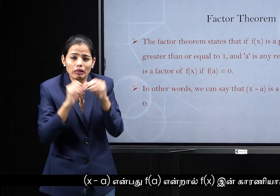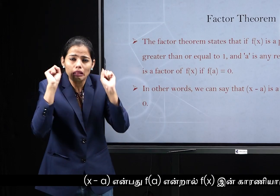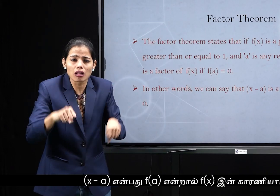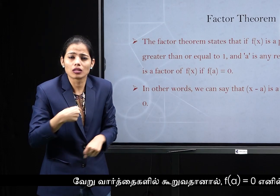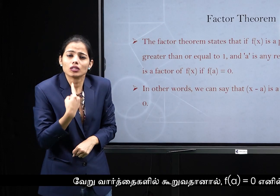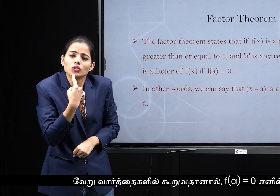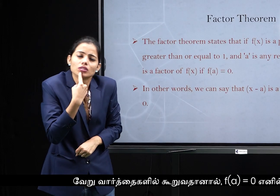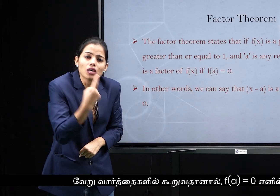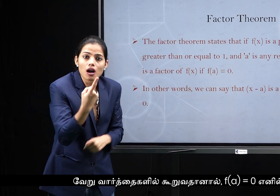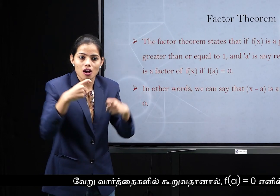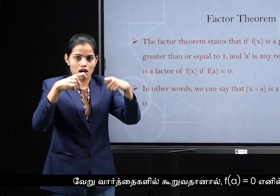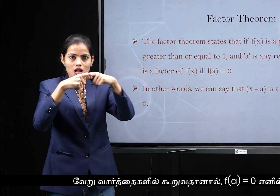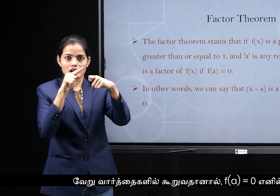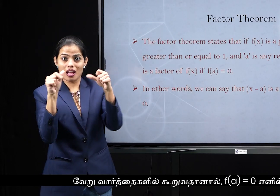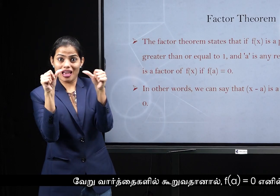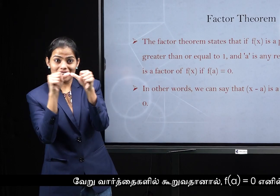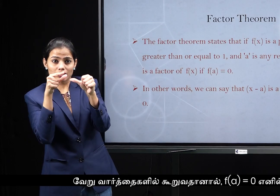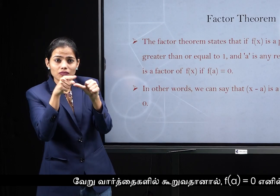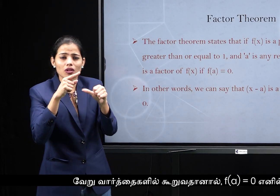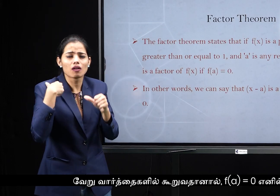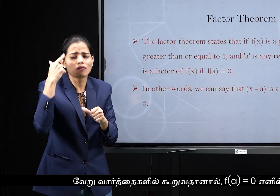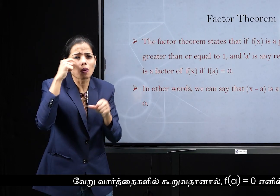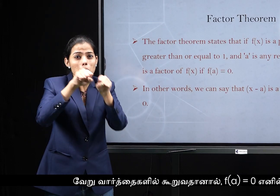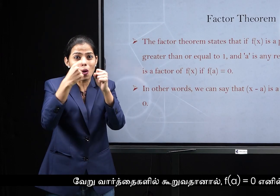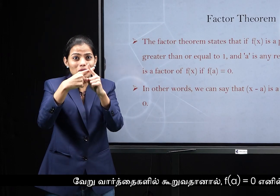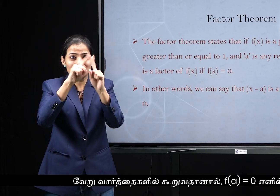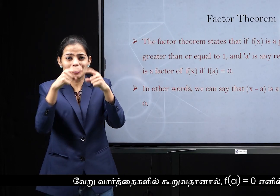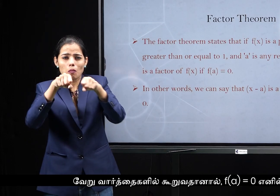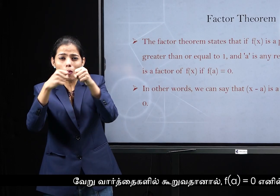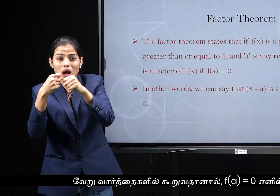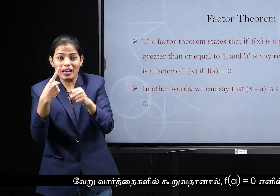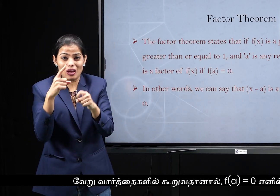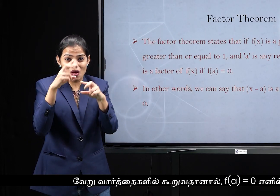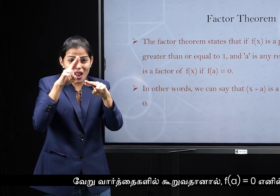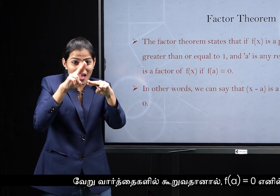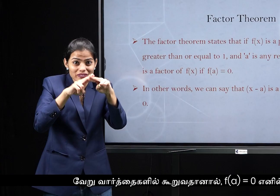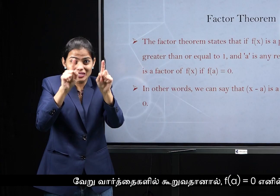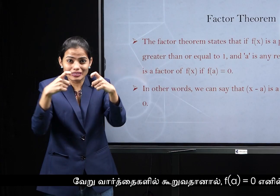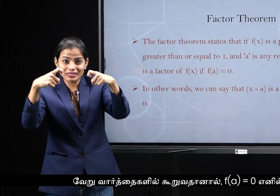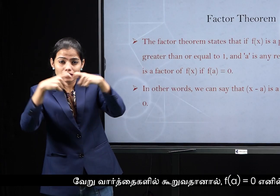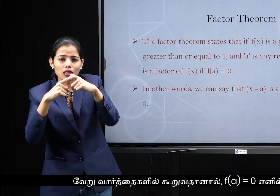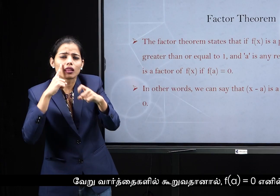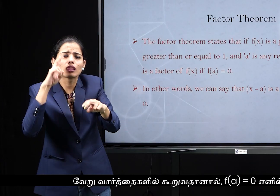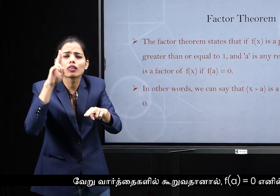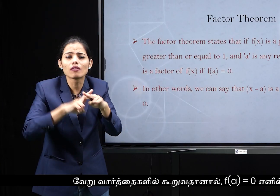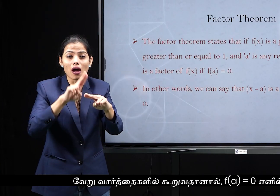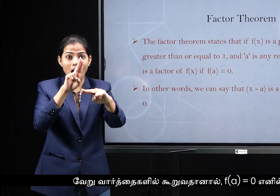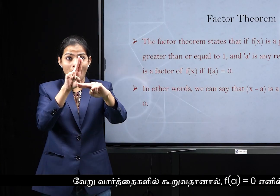0. வேறு வார்த்தைகளில் கூறுவதானால் f வட்ட அடைப்புக்குறிக்குள் a ஈடு 0 எனில் வட்ட அடைப்புக்குறிக்குள் x கழித்தல்